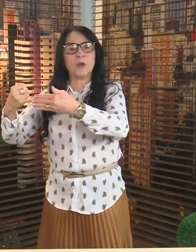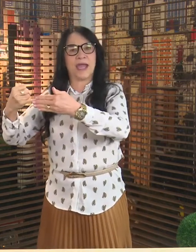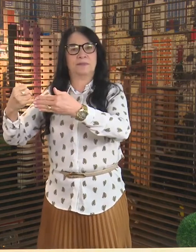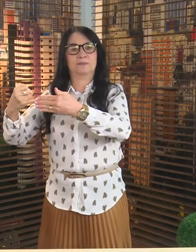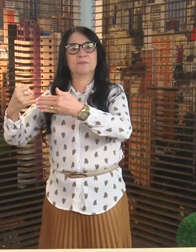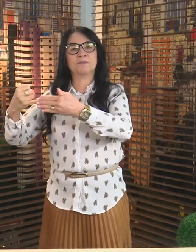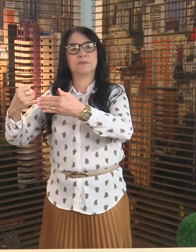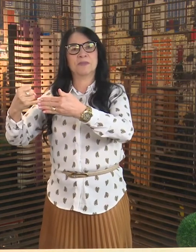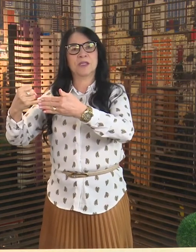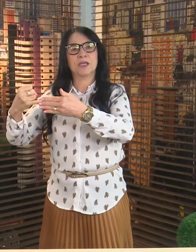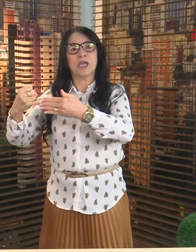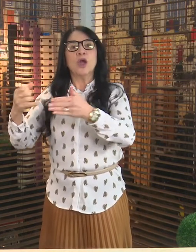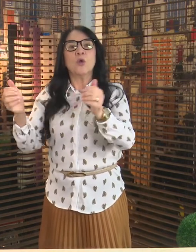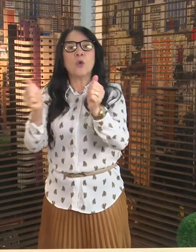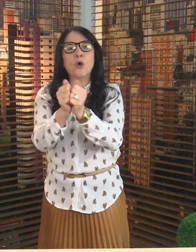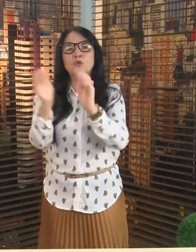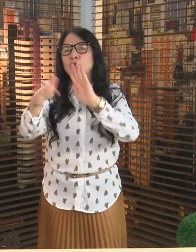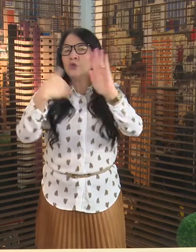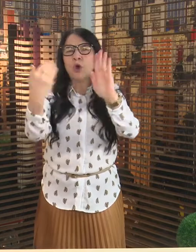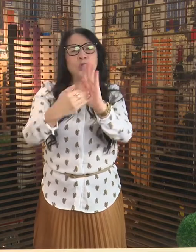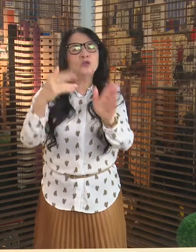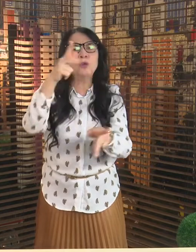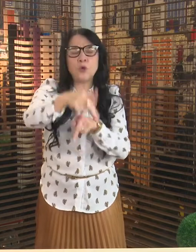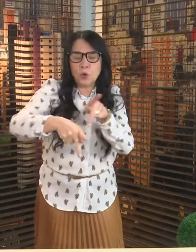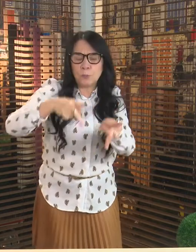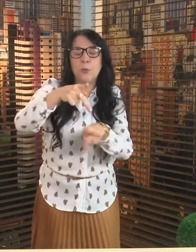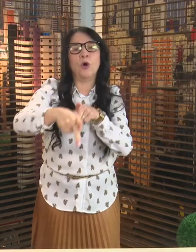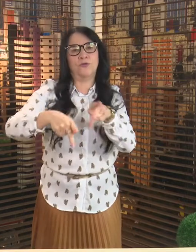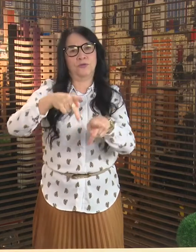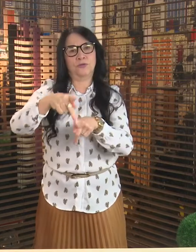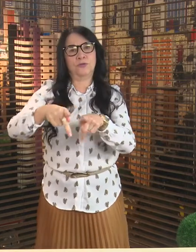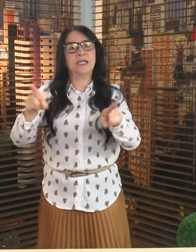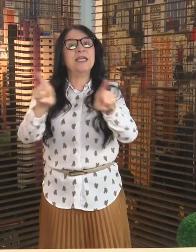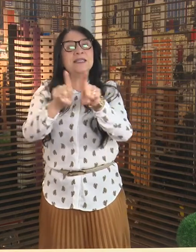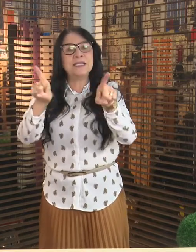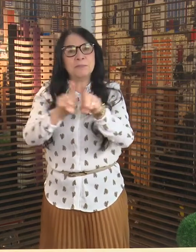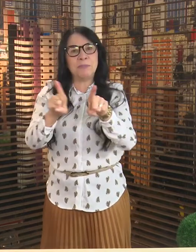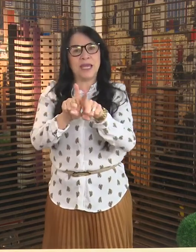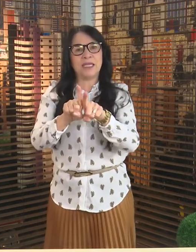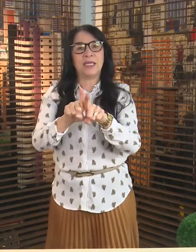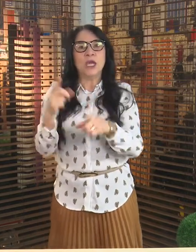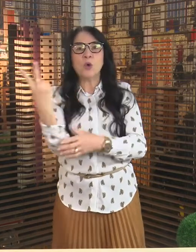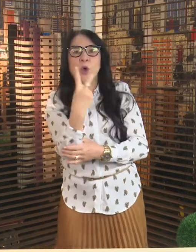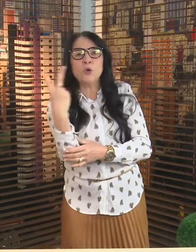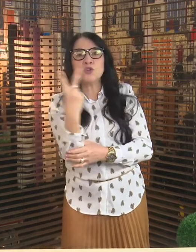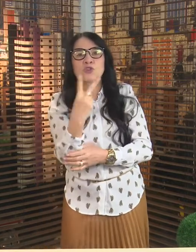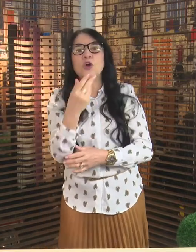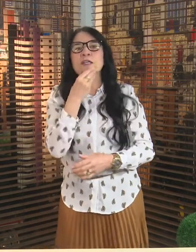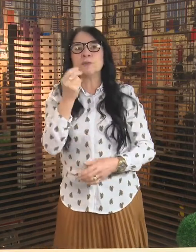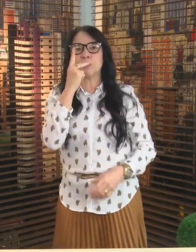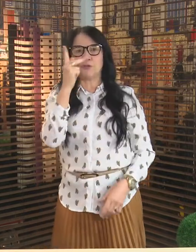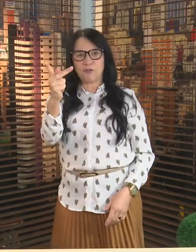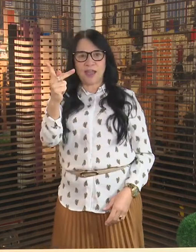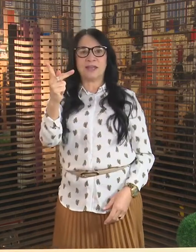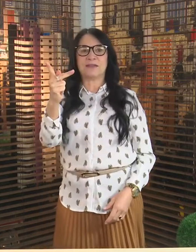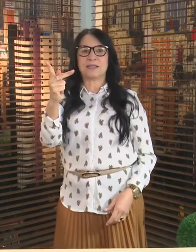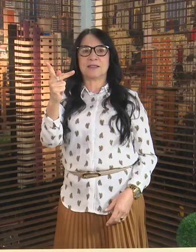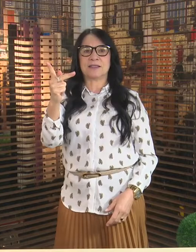Josué, com todo o povo e também com os 2 profetas,